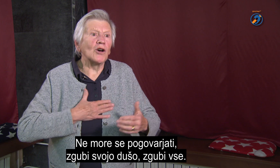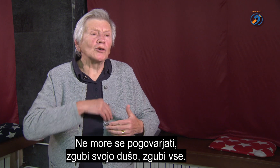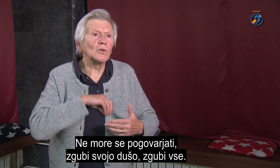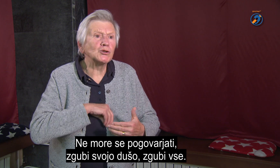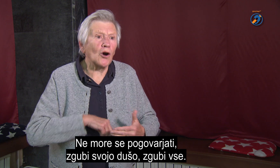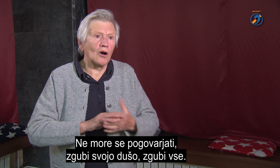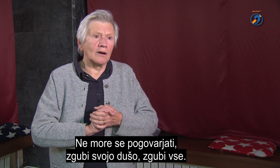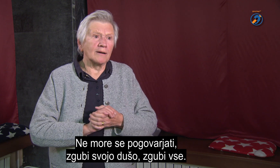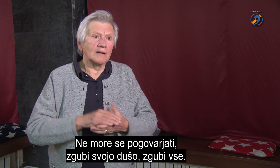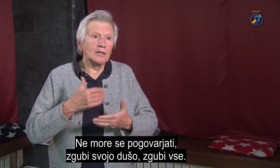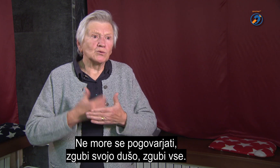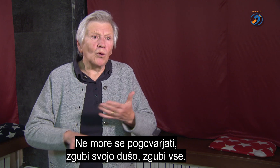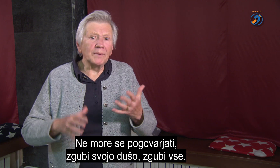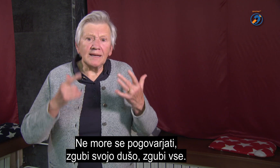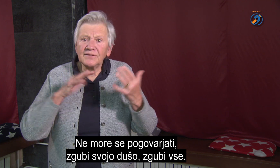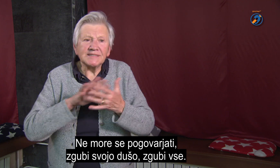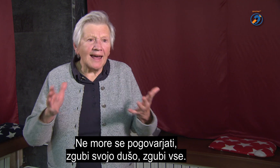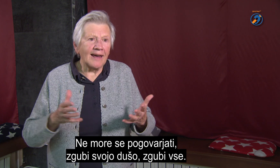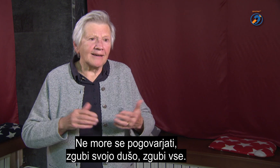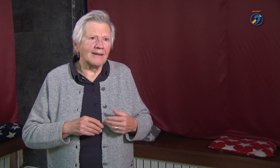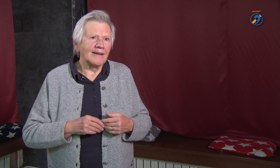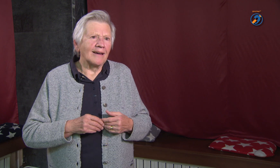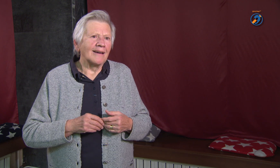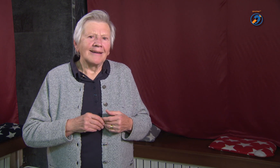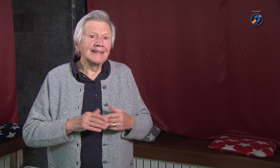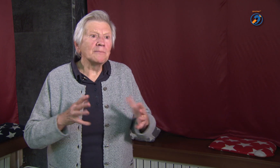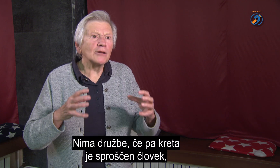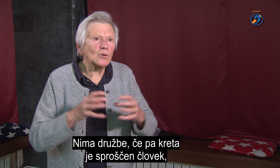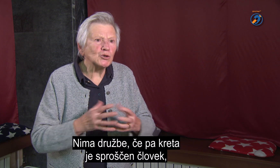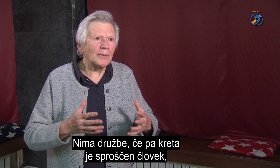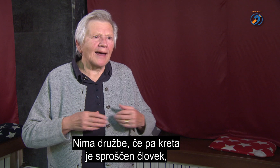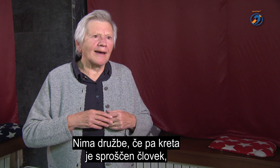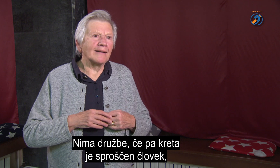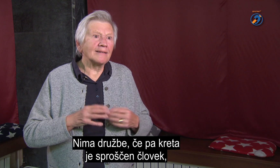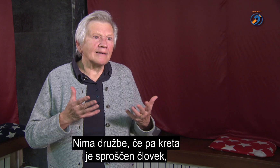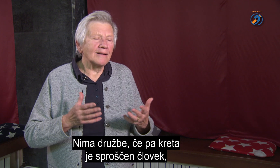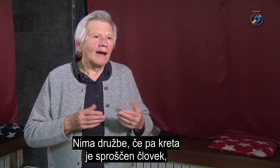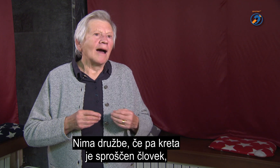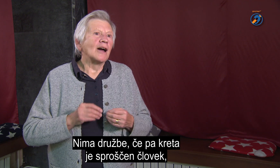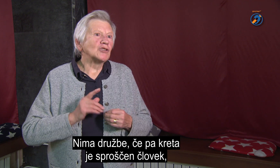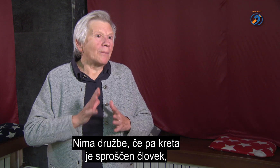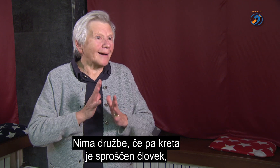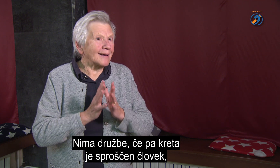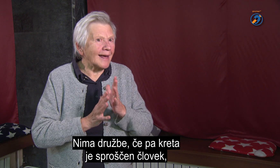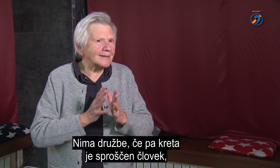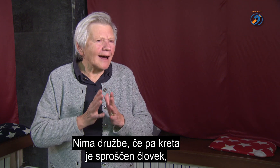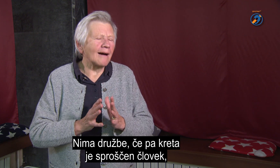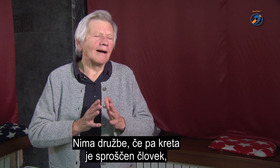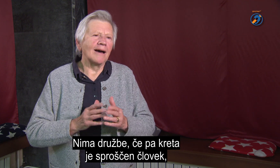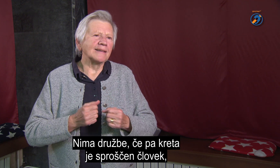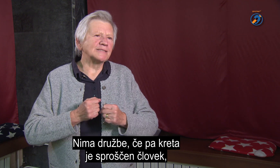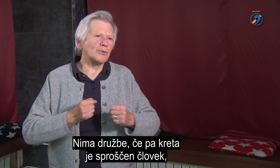izgubi svojo dušo, izgubi vse. Nima družbe. Če pa gre,